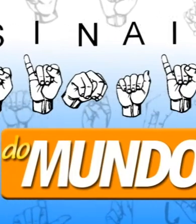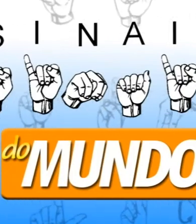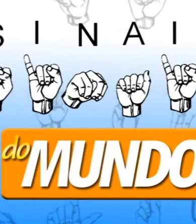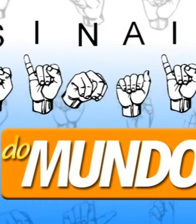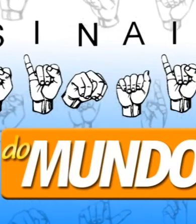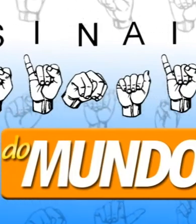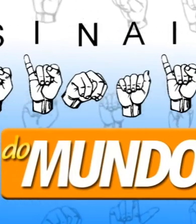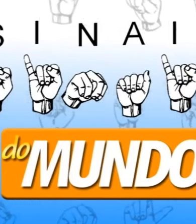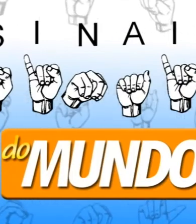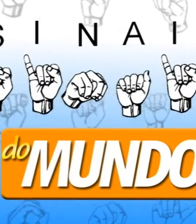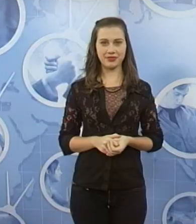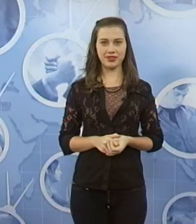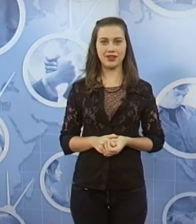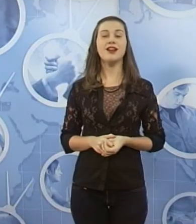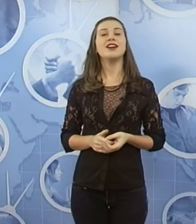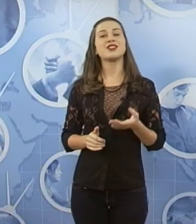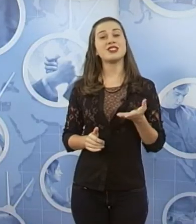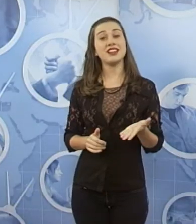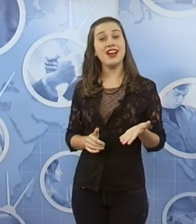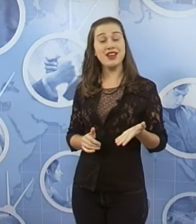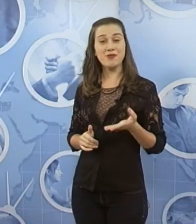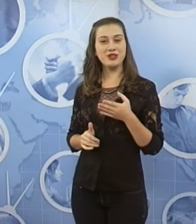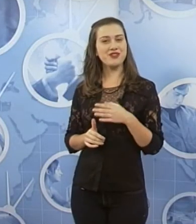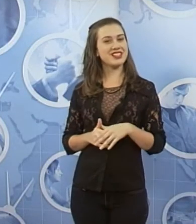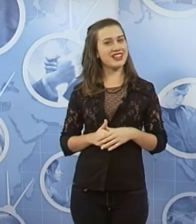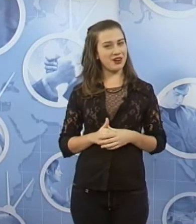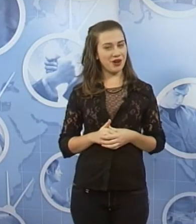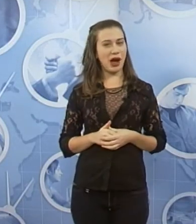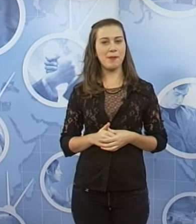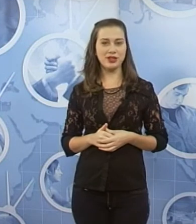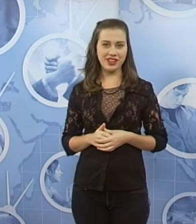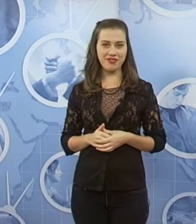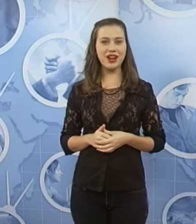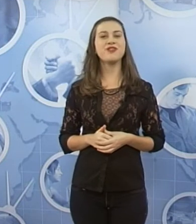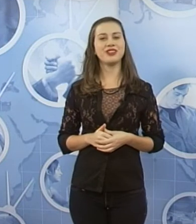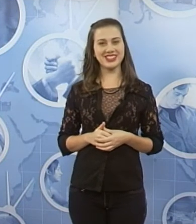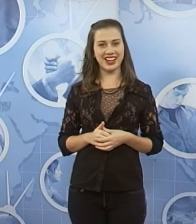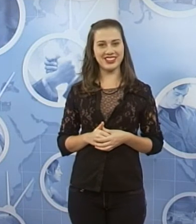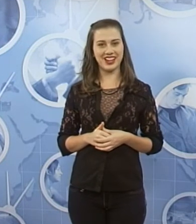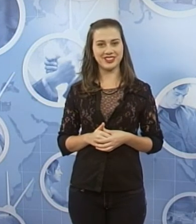Não sai daí, o mundo universitário vai a um rápido intervalo e volta já.